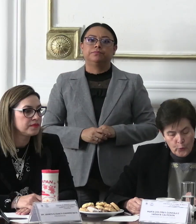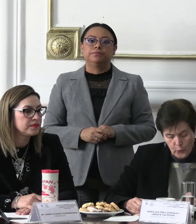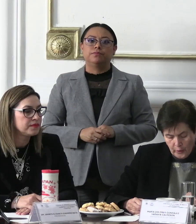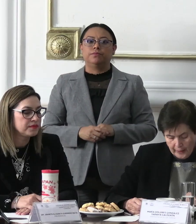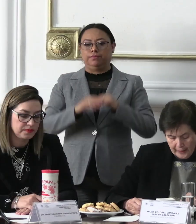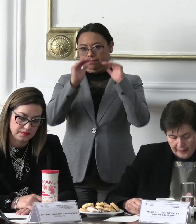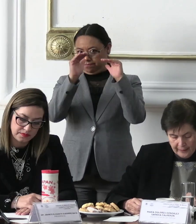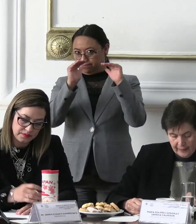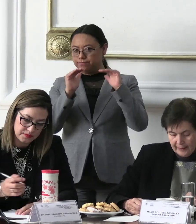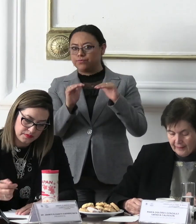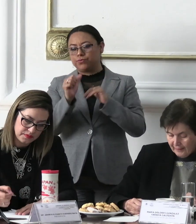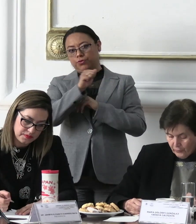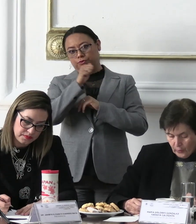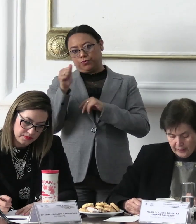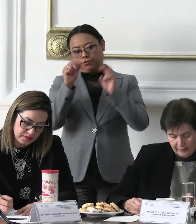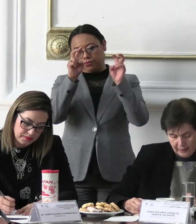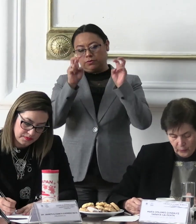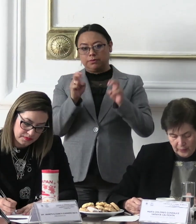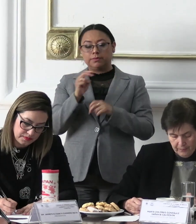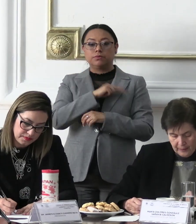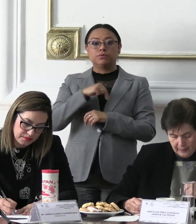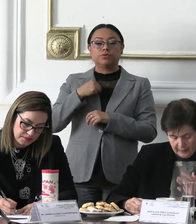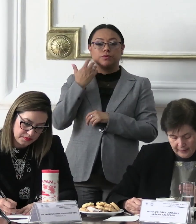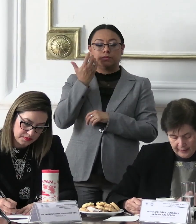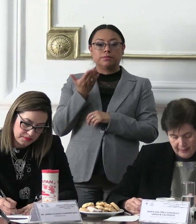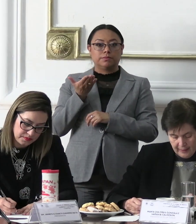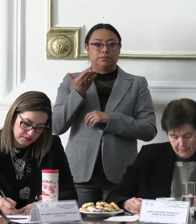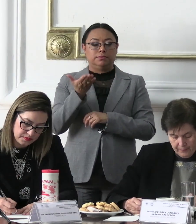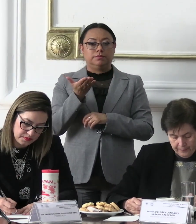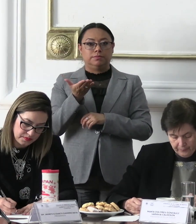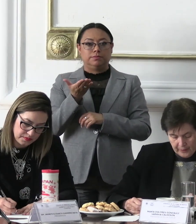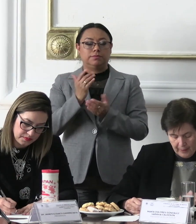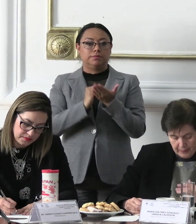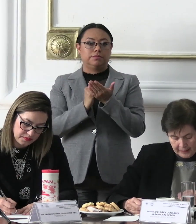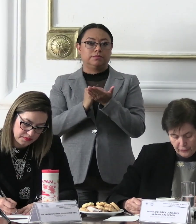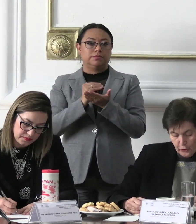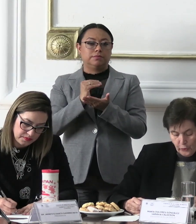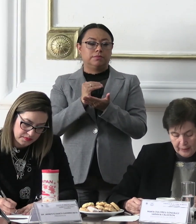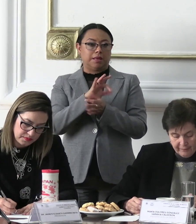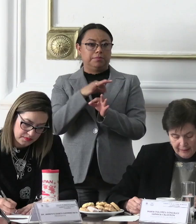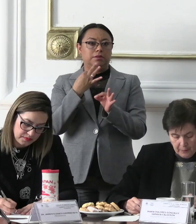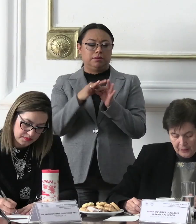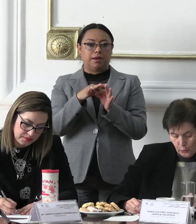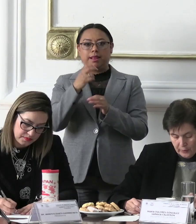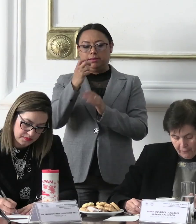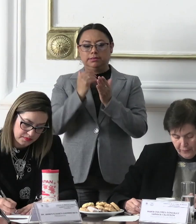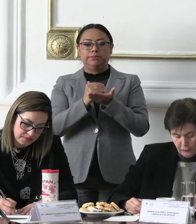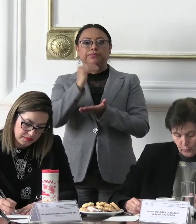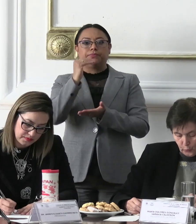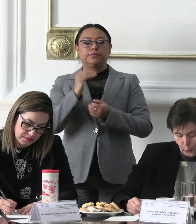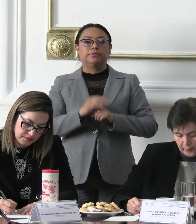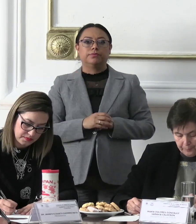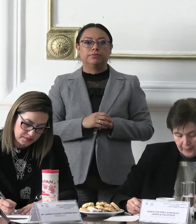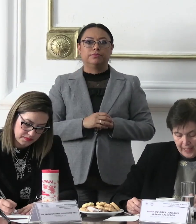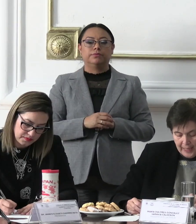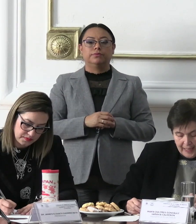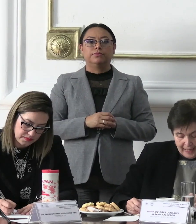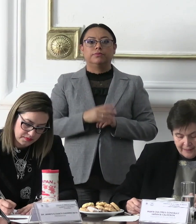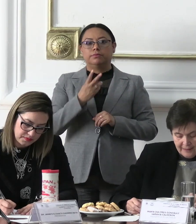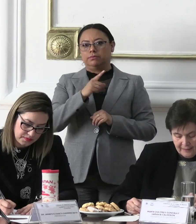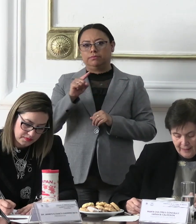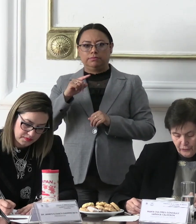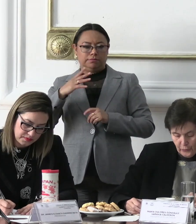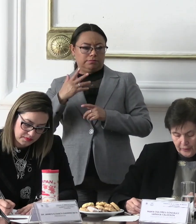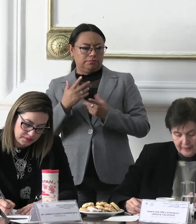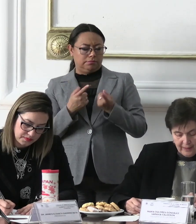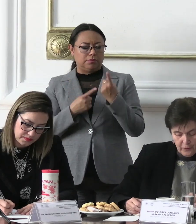otro rubro en el que se está solicitando también la aplicación de este incremento es la infraestructura.